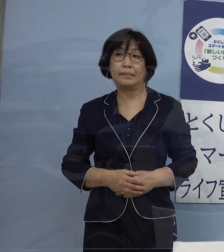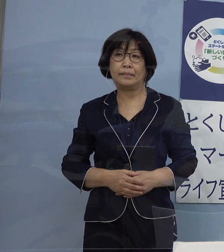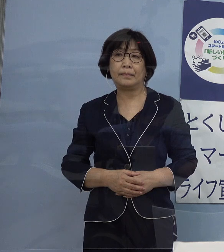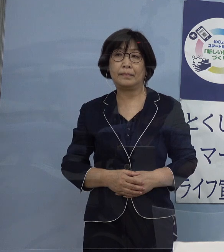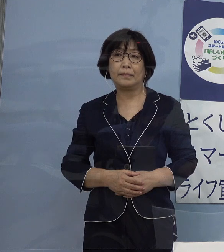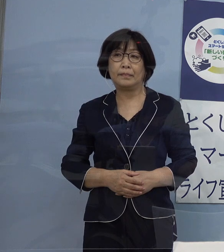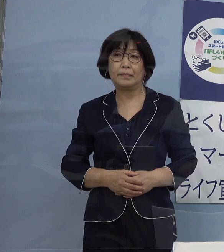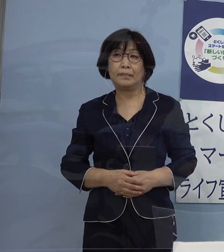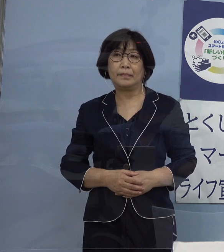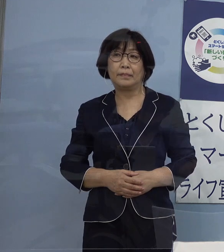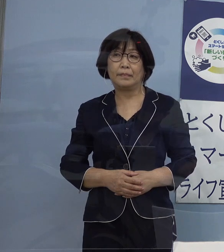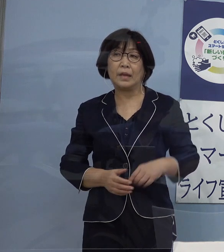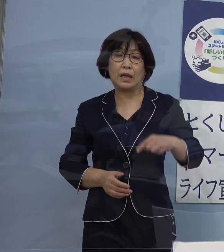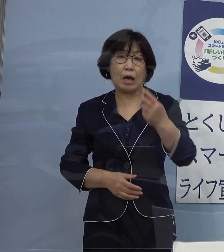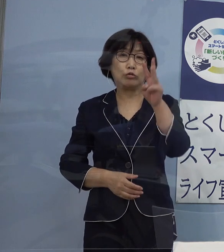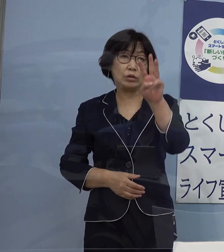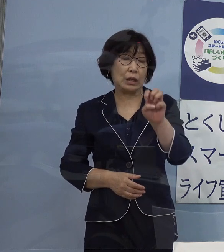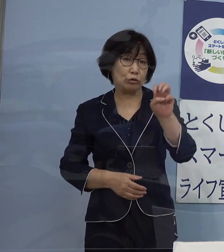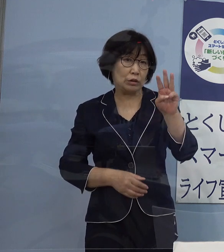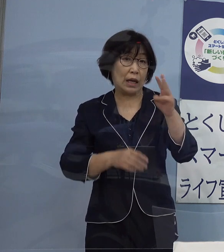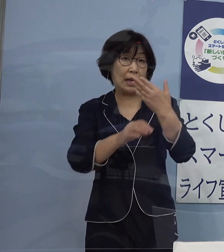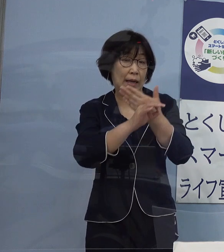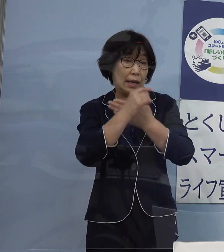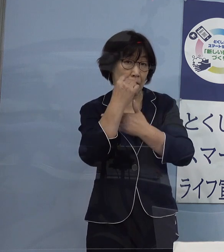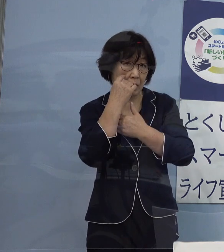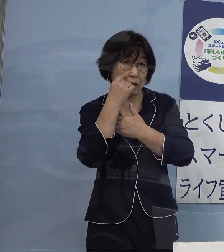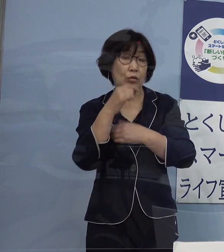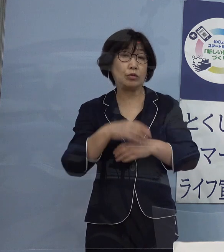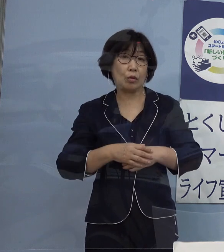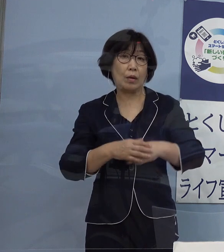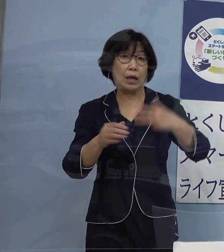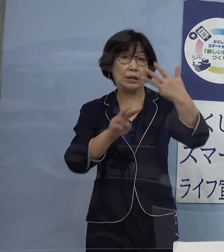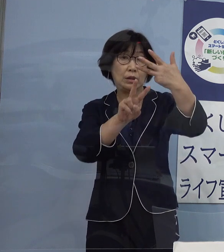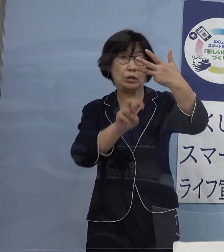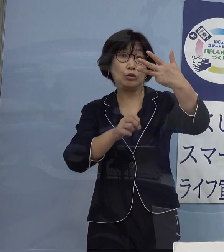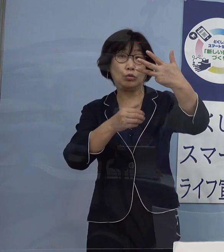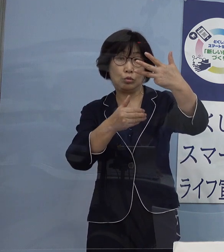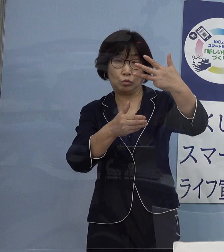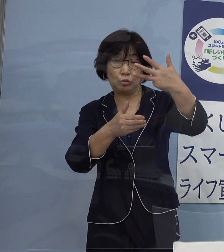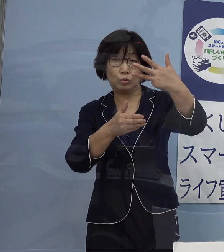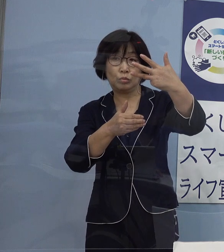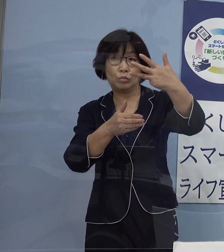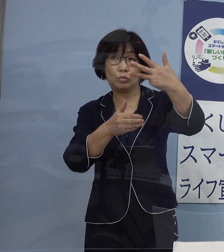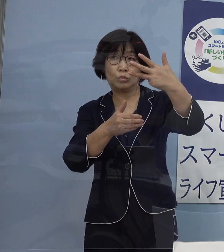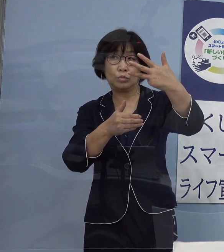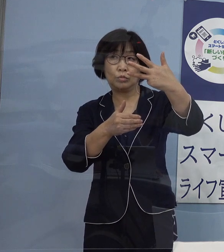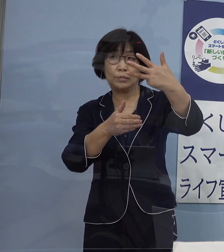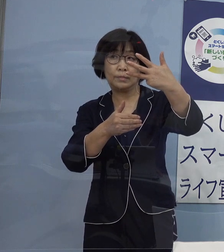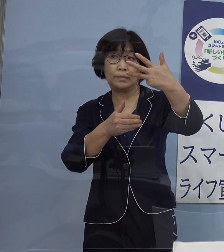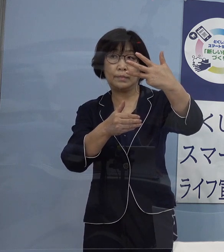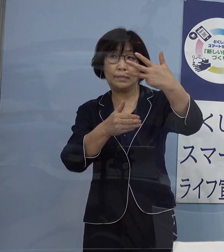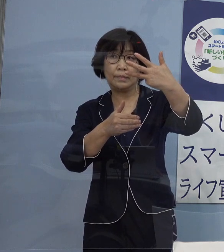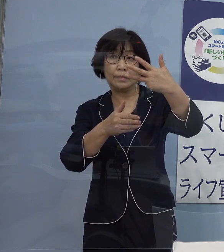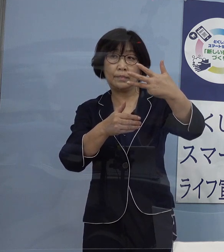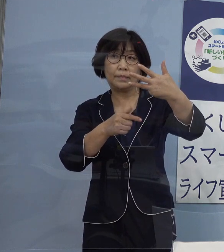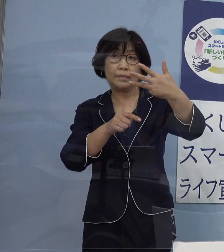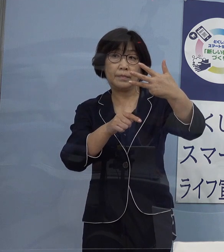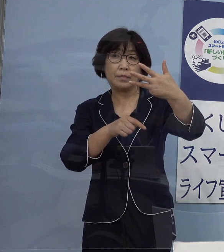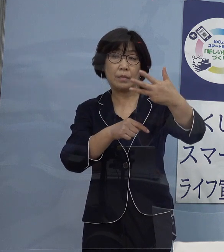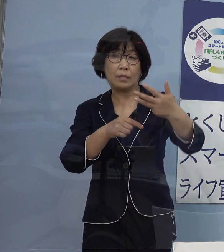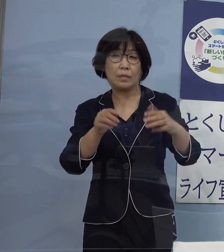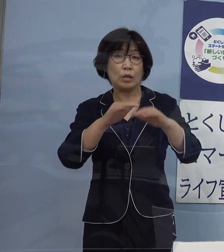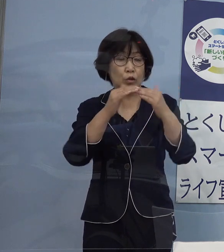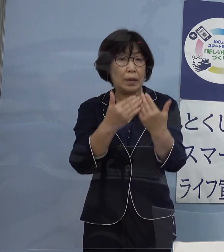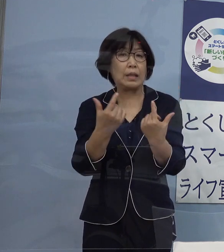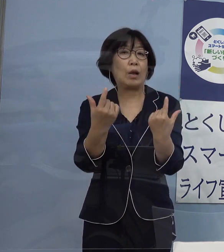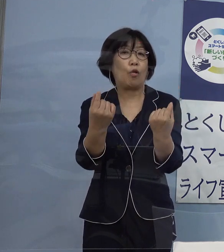33例目の方なんですけど、27、28、29の飲食店を利用されているんですけど、これ、すべて同じ店ですか？